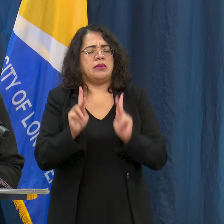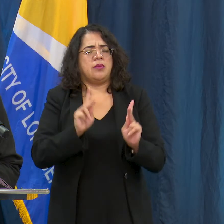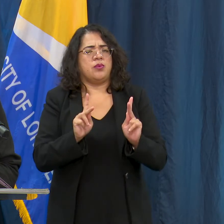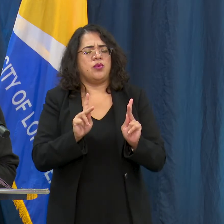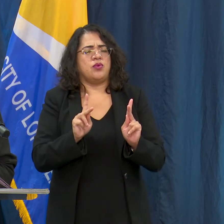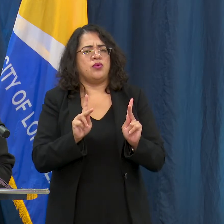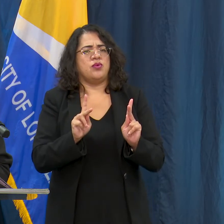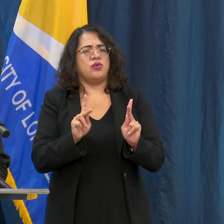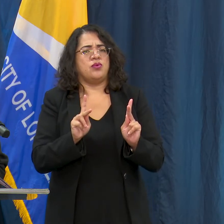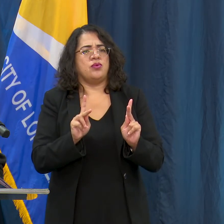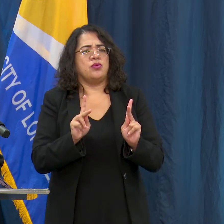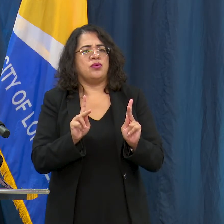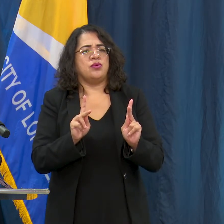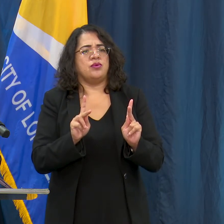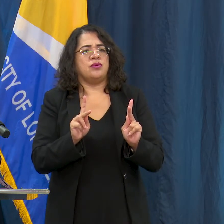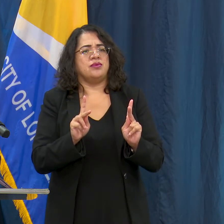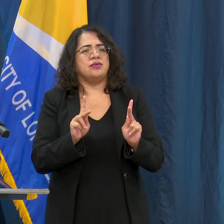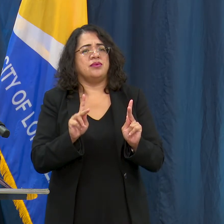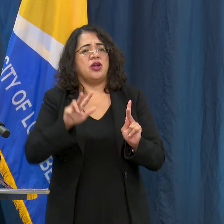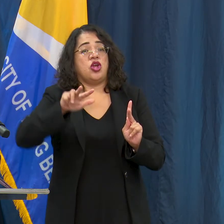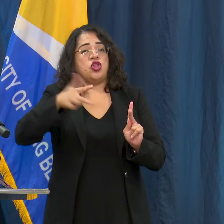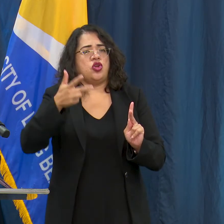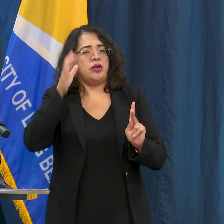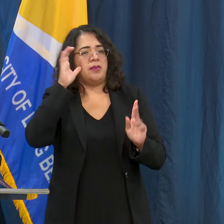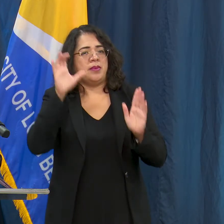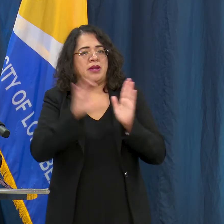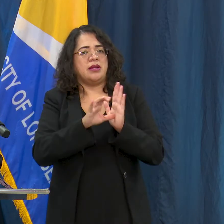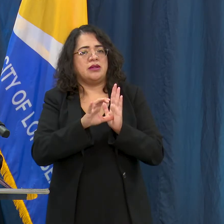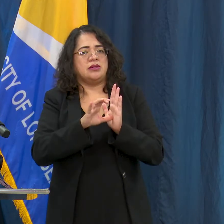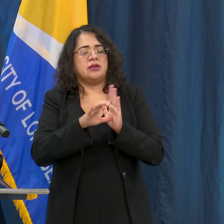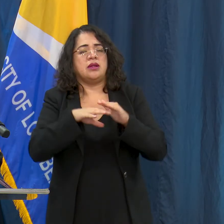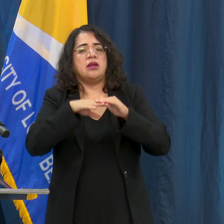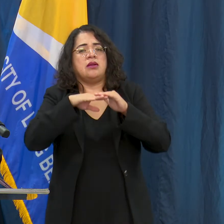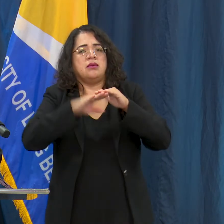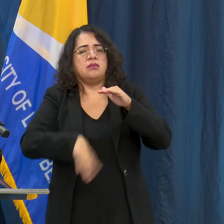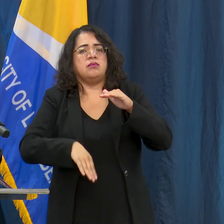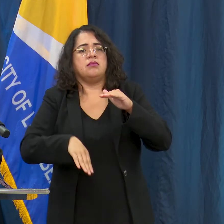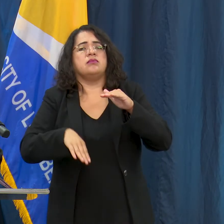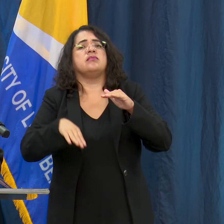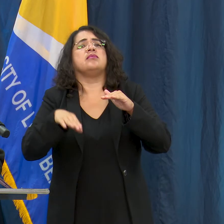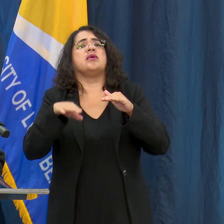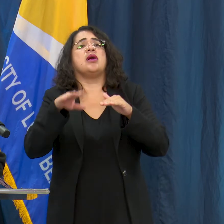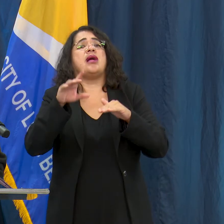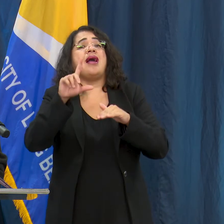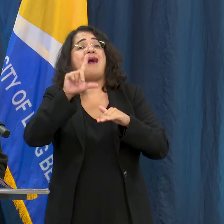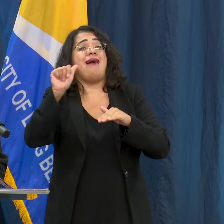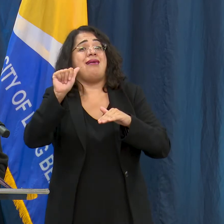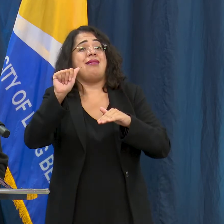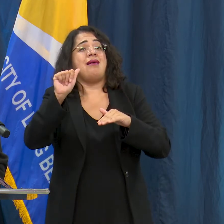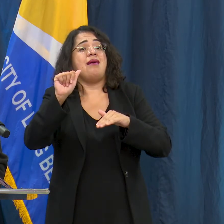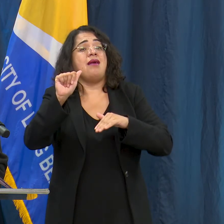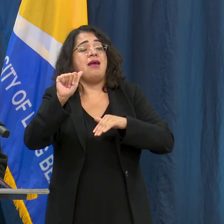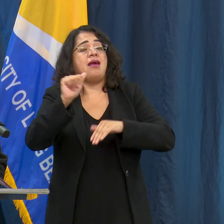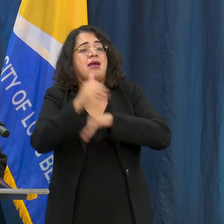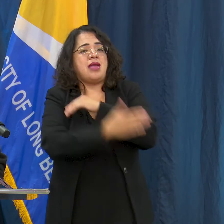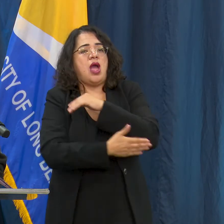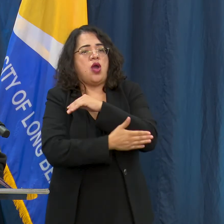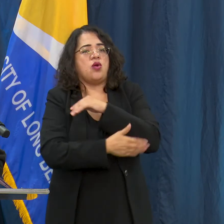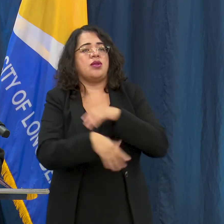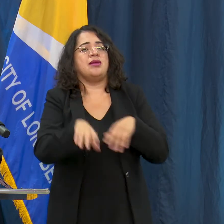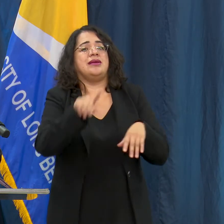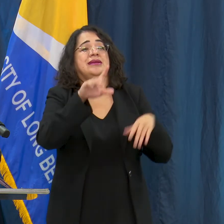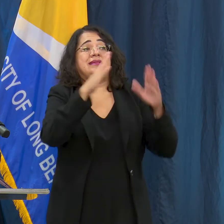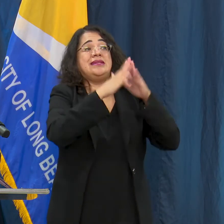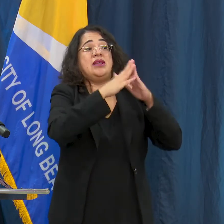nos muestra la tercera imagen del coronavirus, que está debajo de la tasa del condado, pero de Los Ángeles, pero